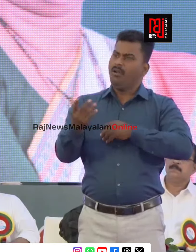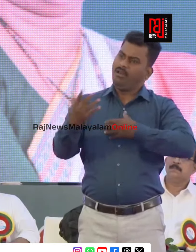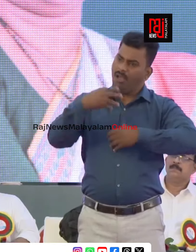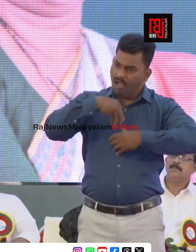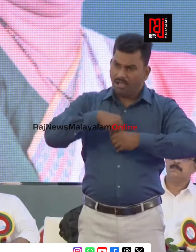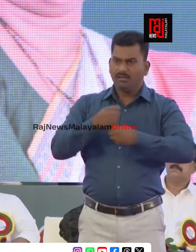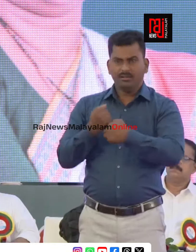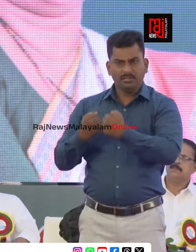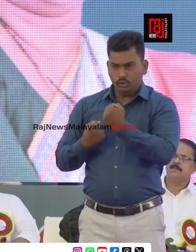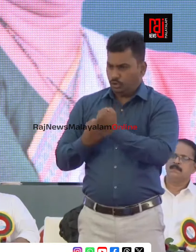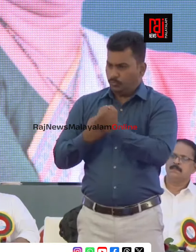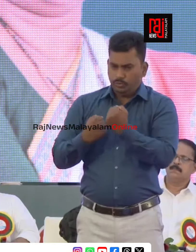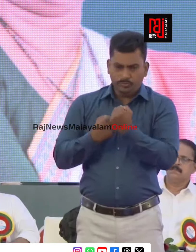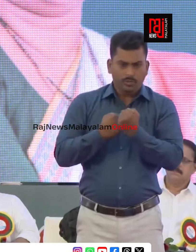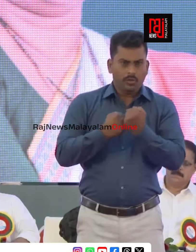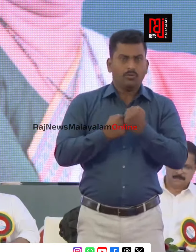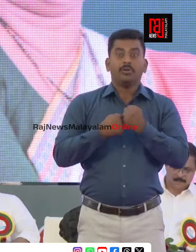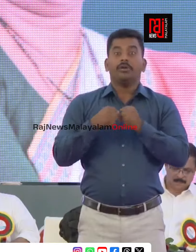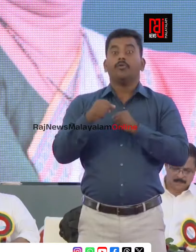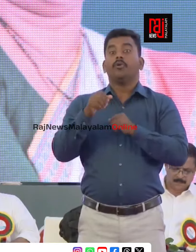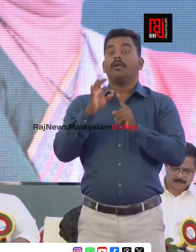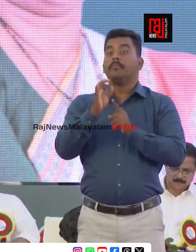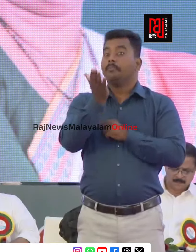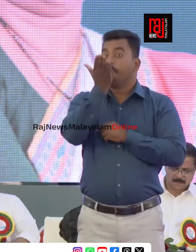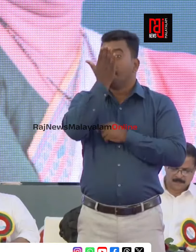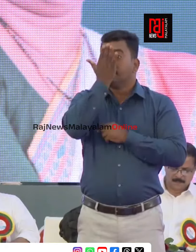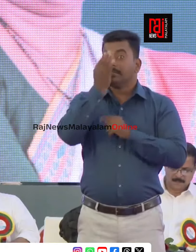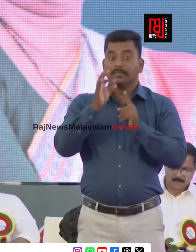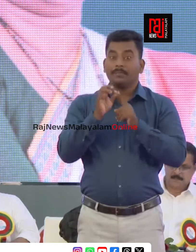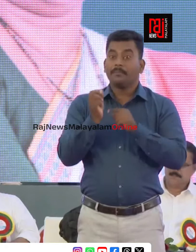ഉറപ്പുവരുത്തുന്നതിനായി ജില്ലാ കമ്മിറ്റികൾ നിലവിലുണ്ട്.